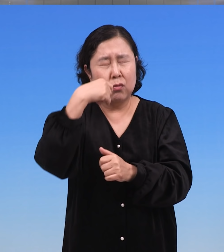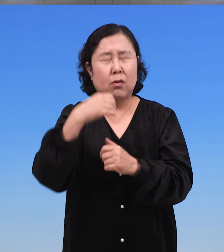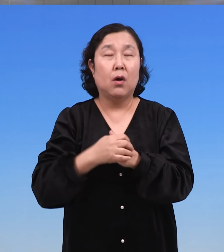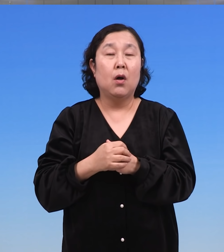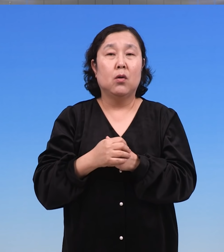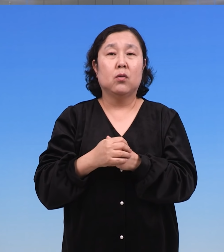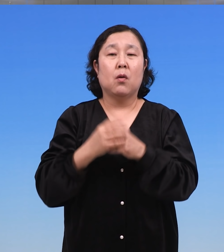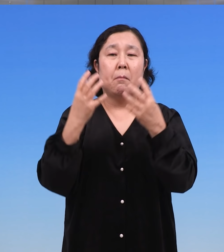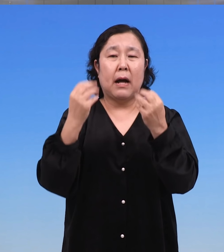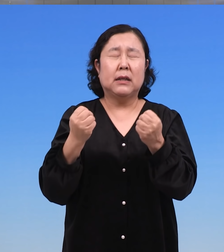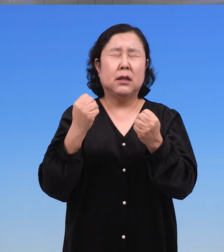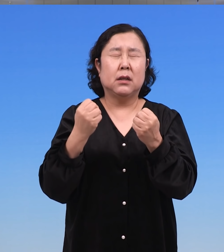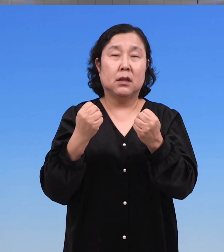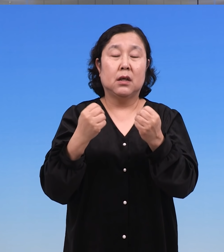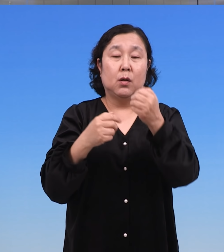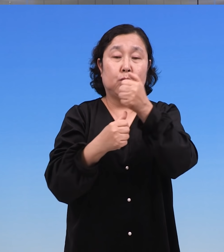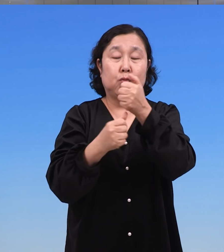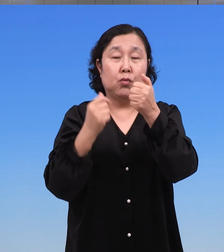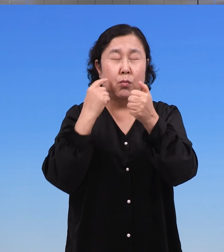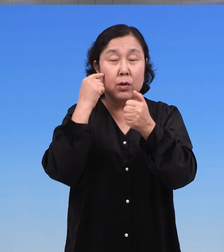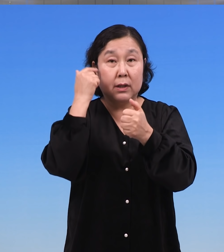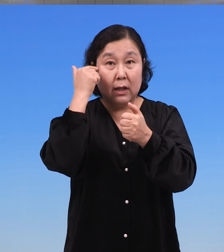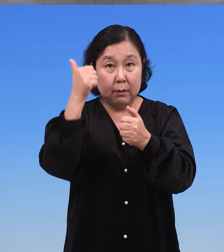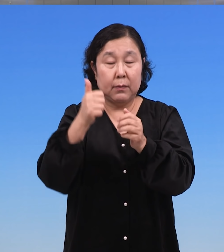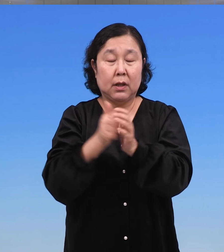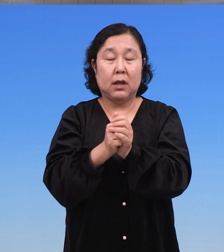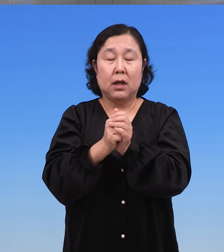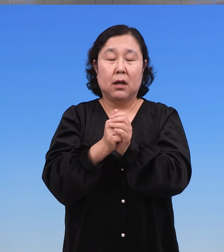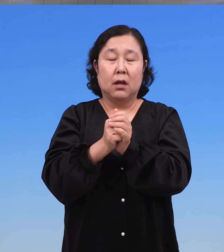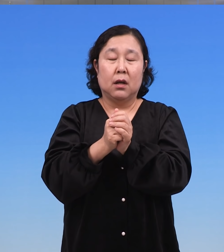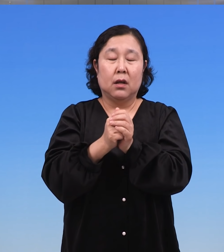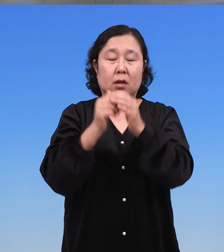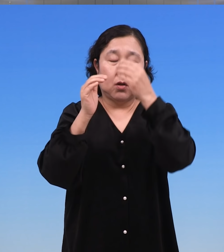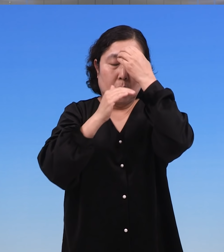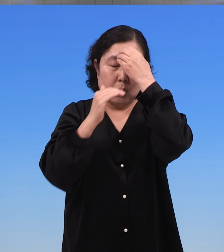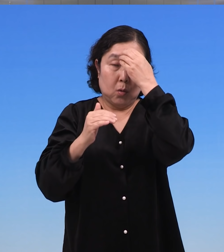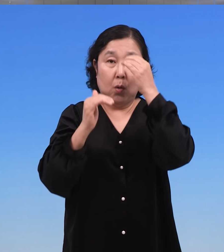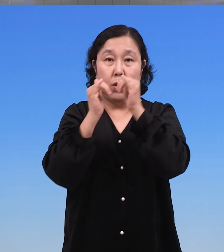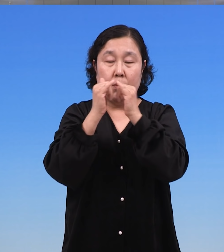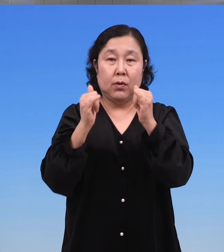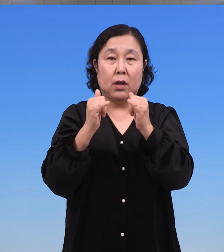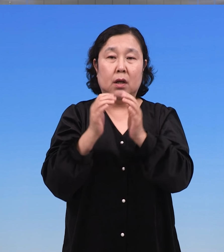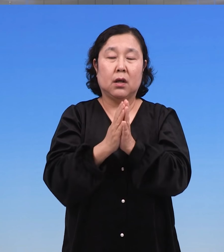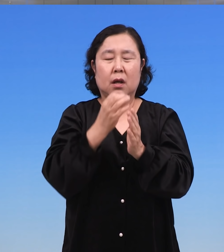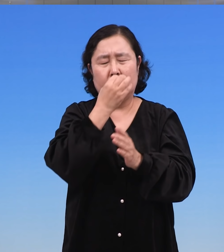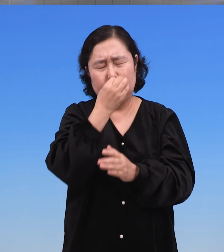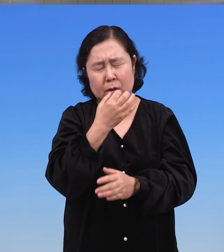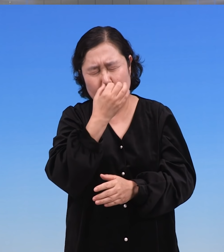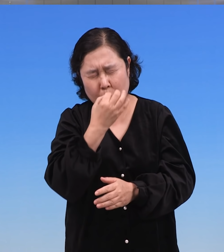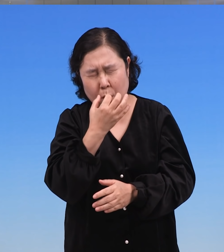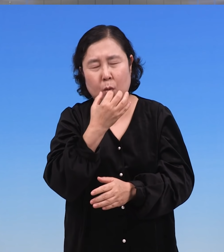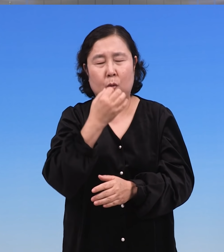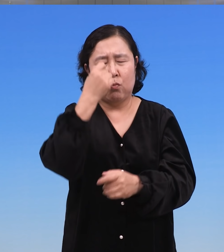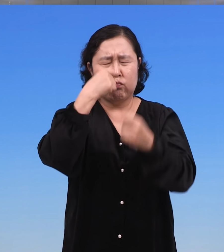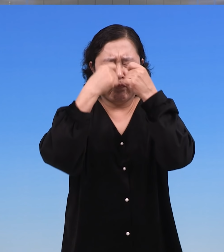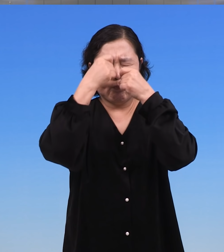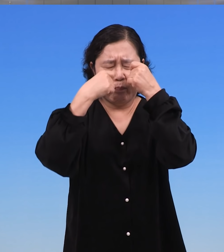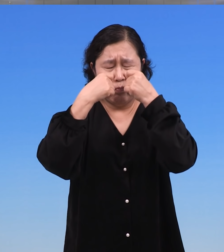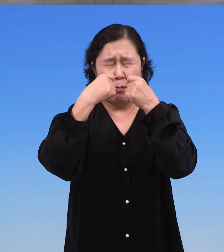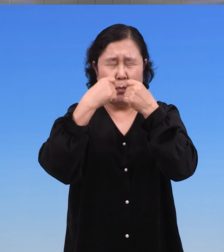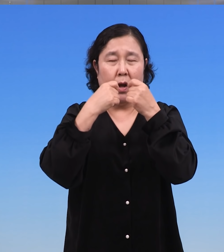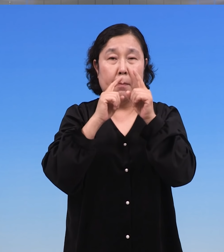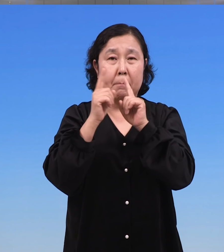성도님들을 위시해서 여러 교육자들로부터 참 성도님들이 많이 힘들어하시고 또 우신다 이런 소식을 한